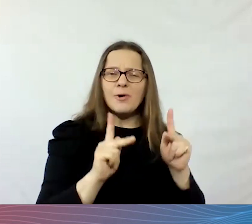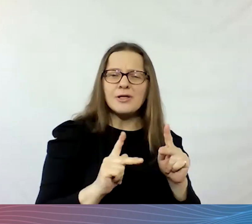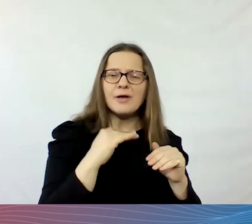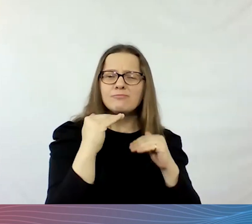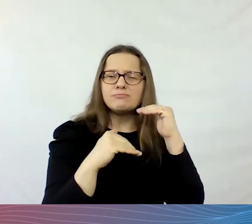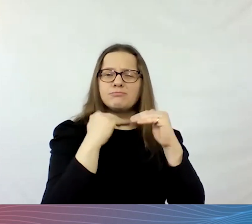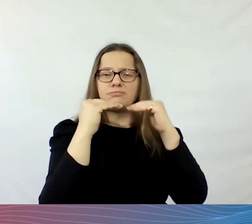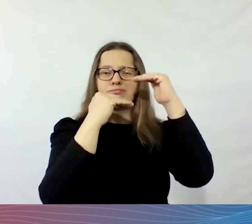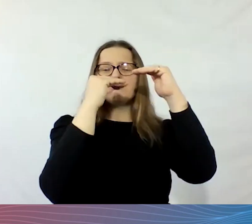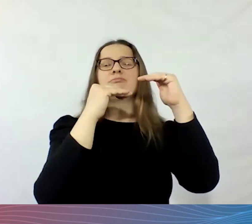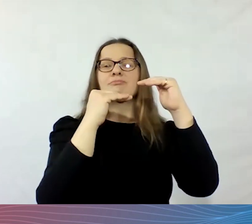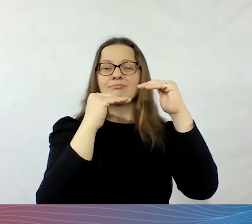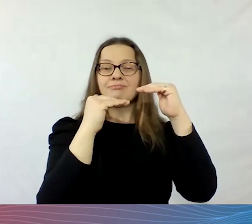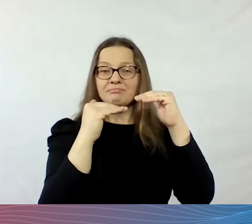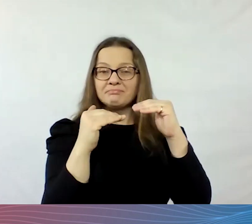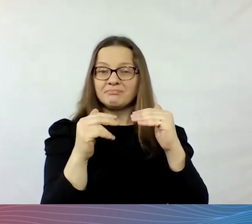Né?